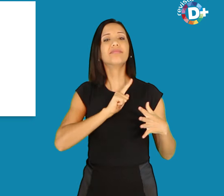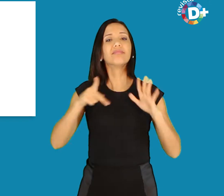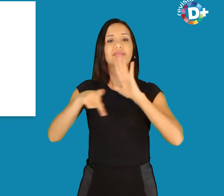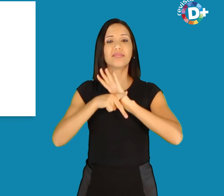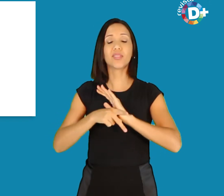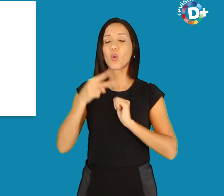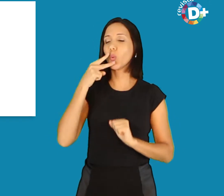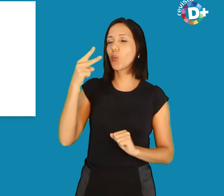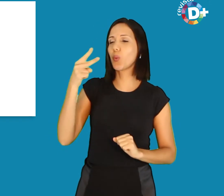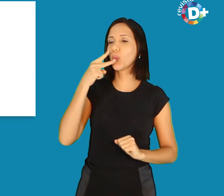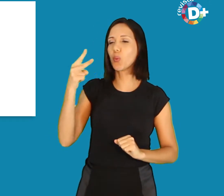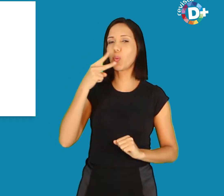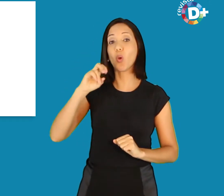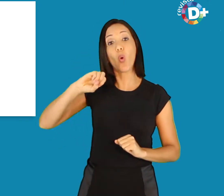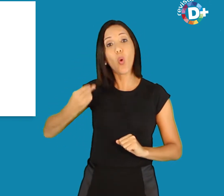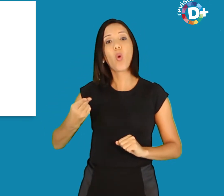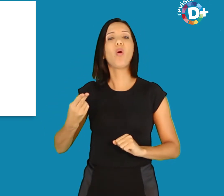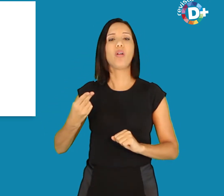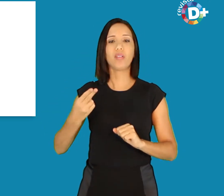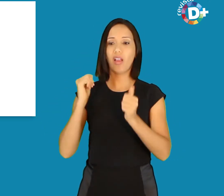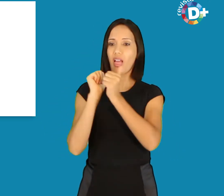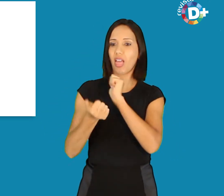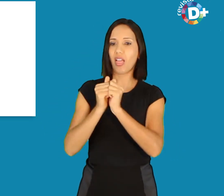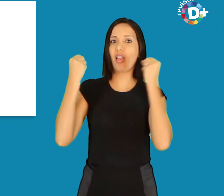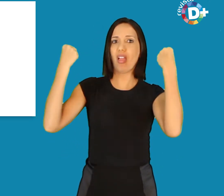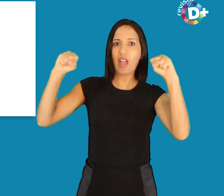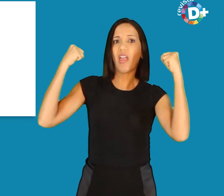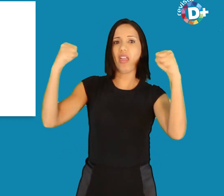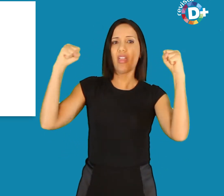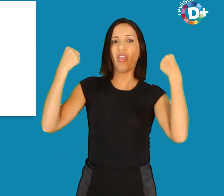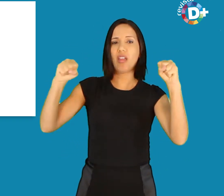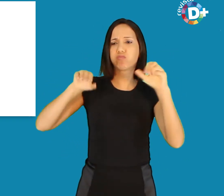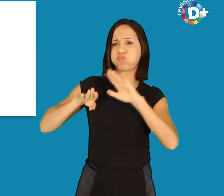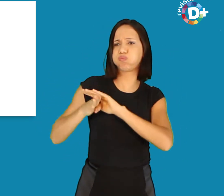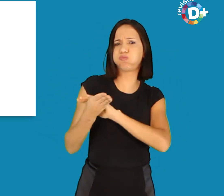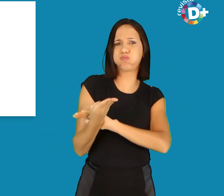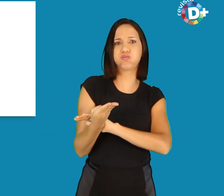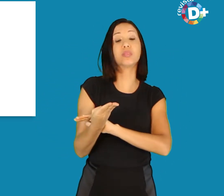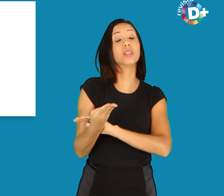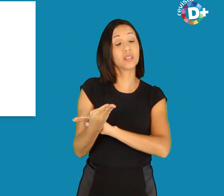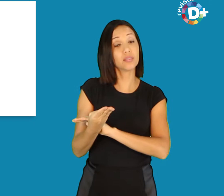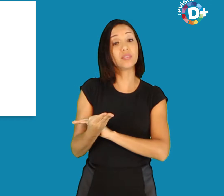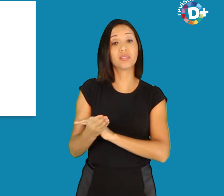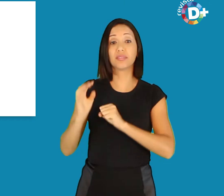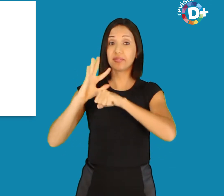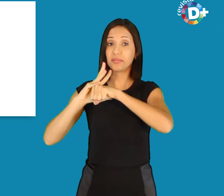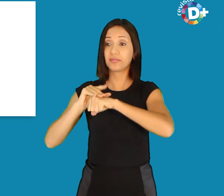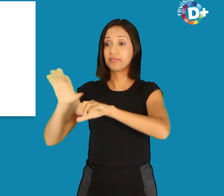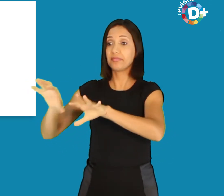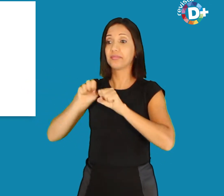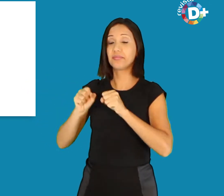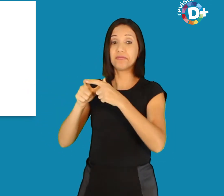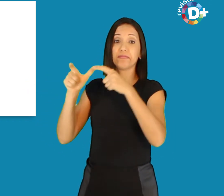trabalham dentro de aviões também podem ser mais suscetíveis à doença completa o médico o